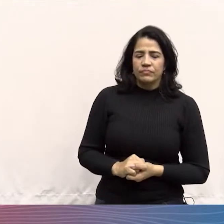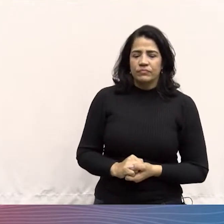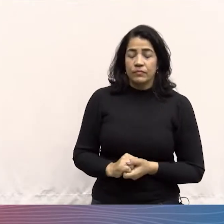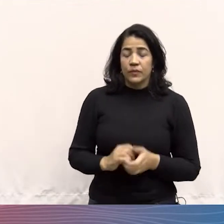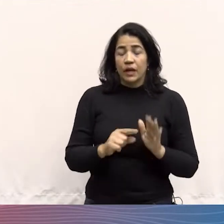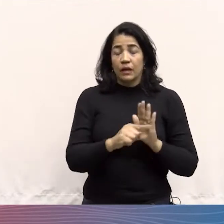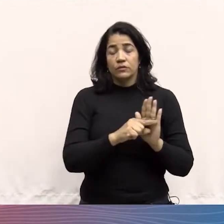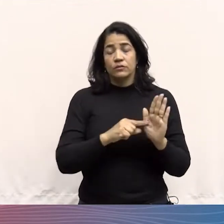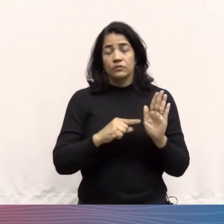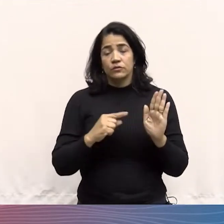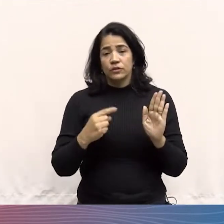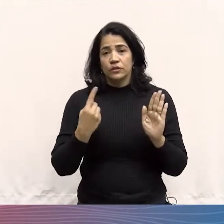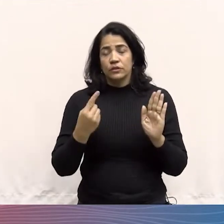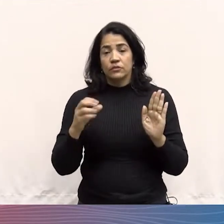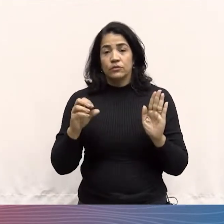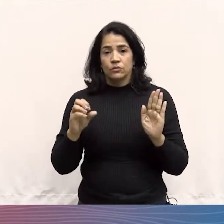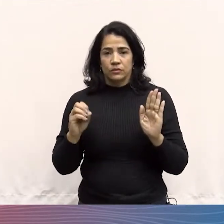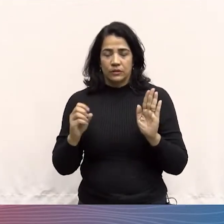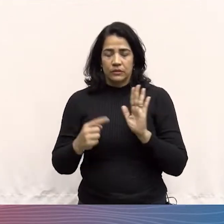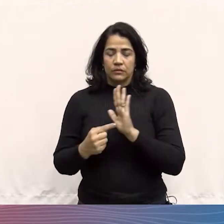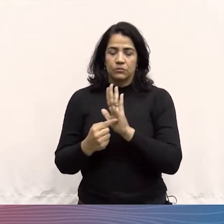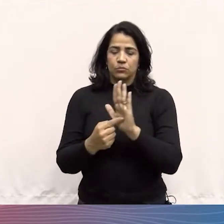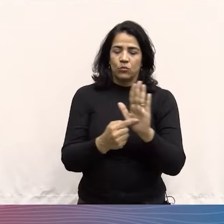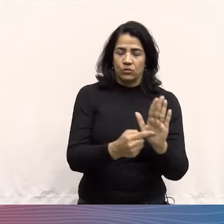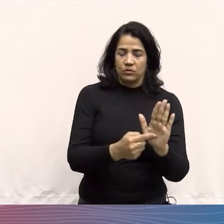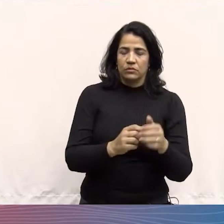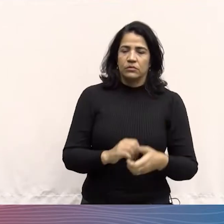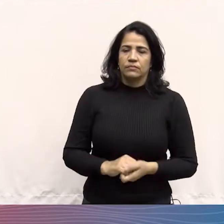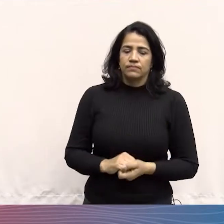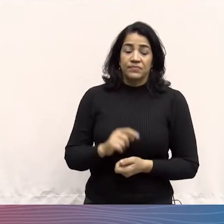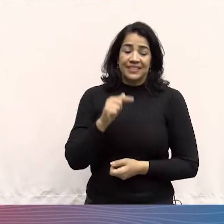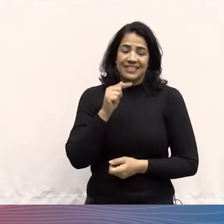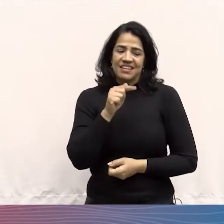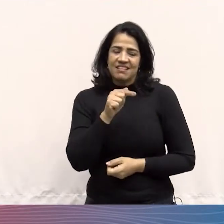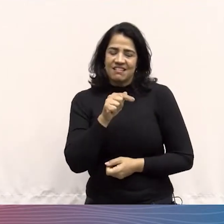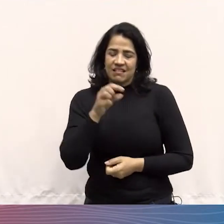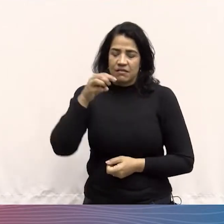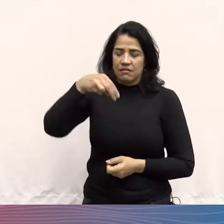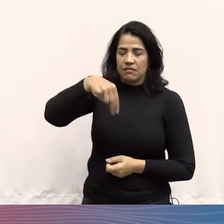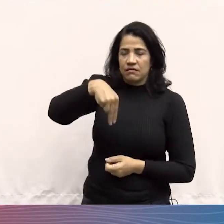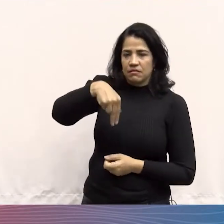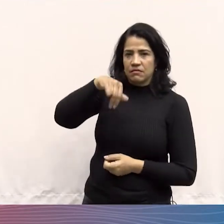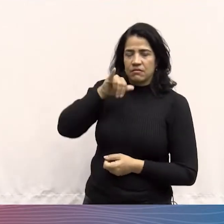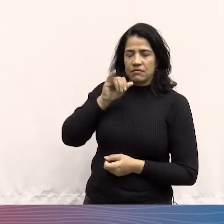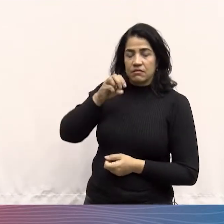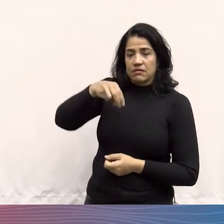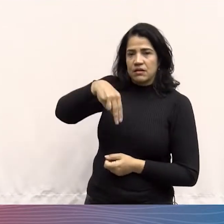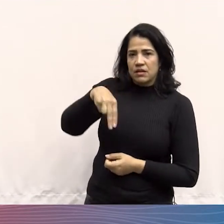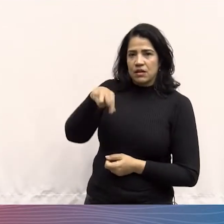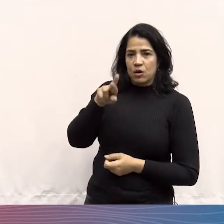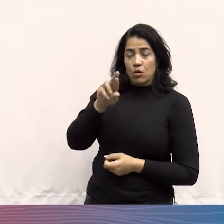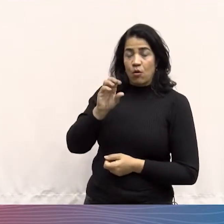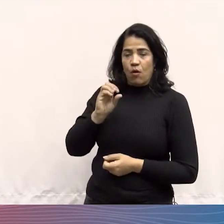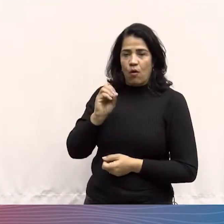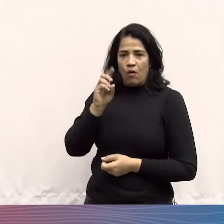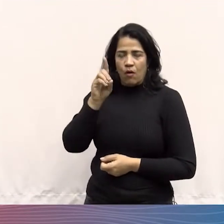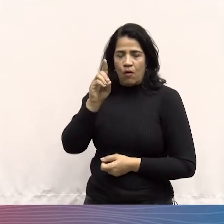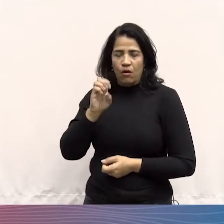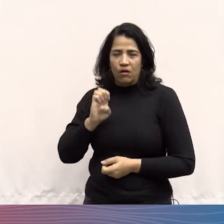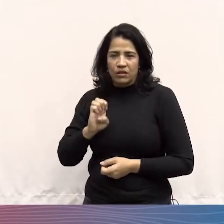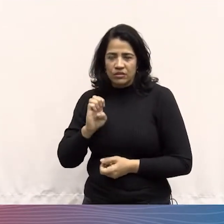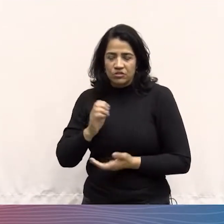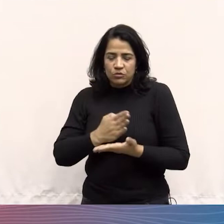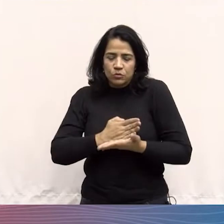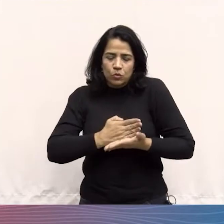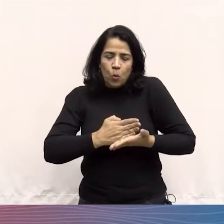10, aí Nimrod, ele criou um princípio do reino, foi o Babel. Ele começou,